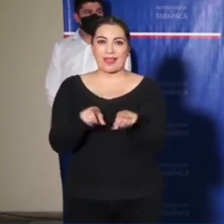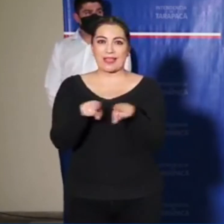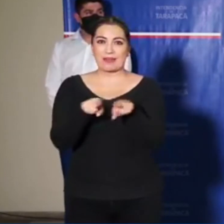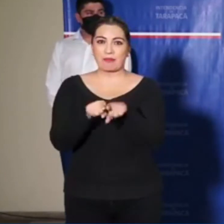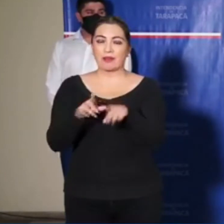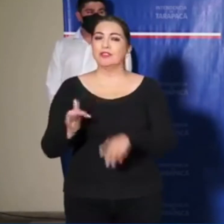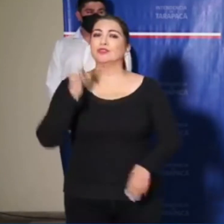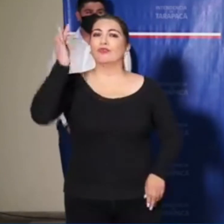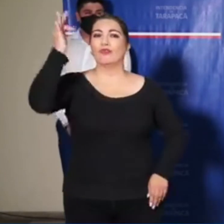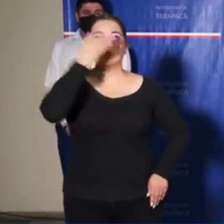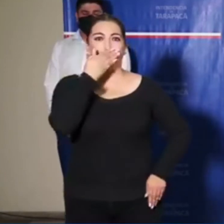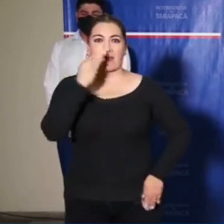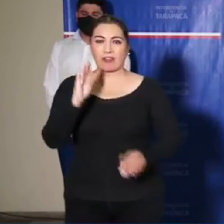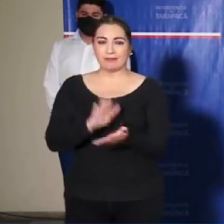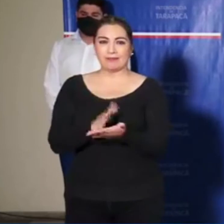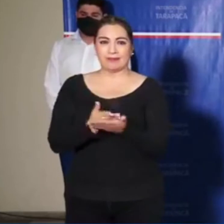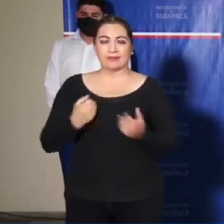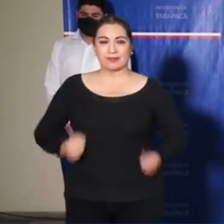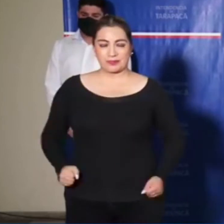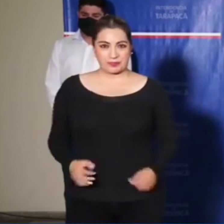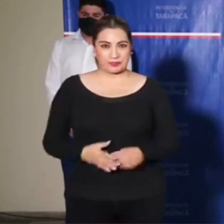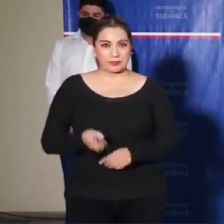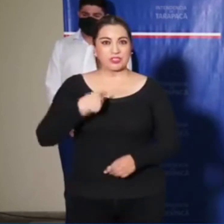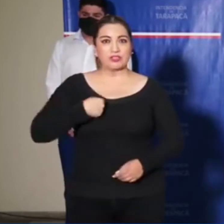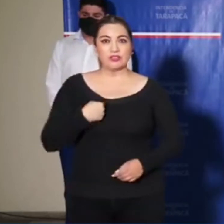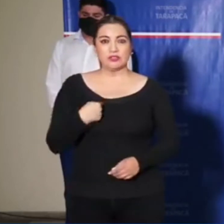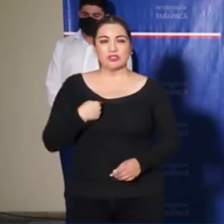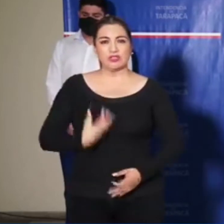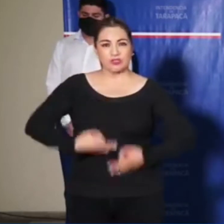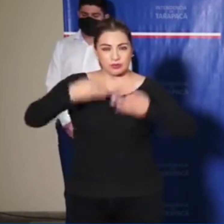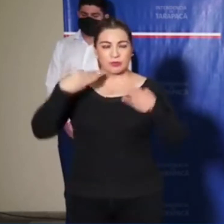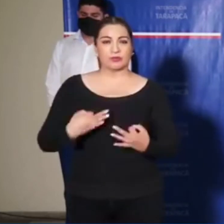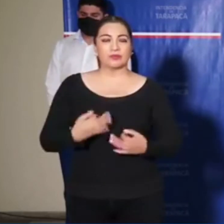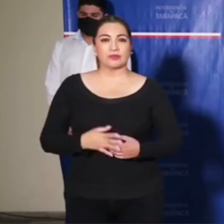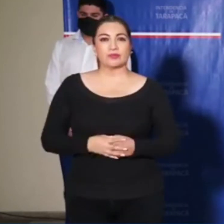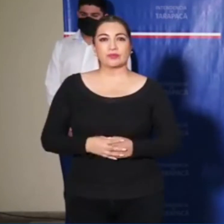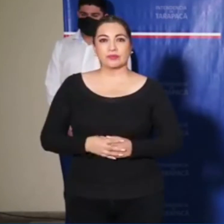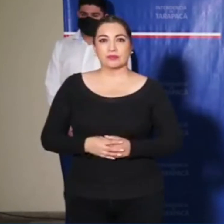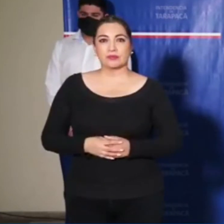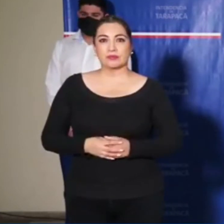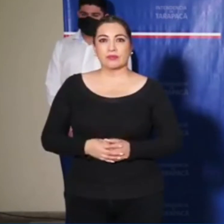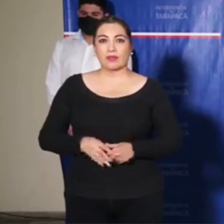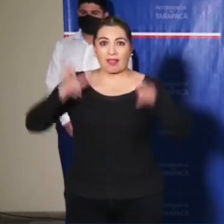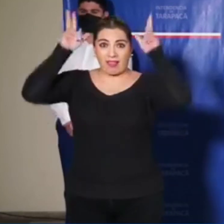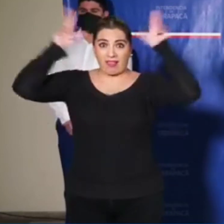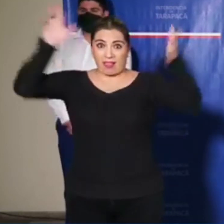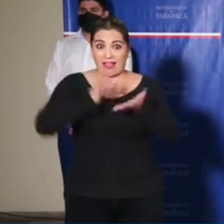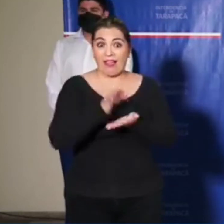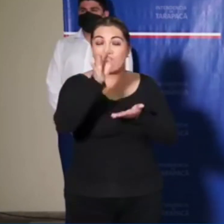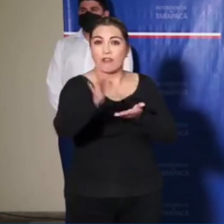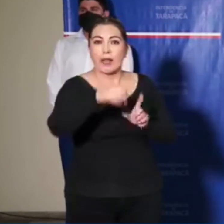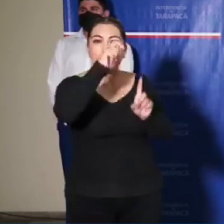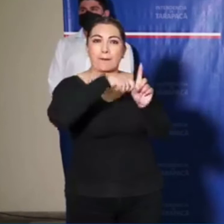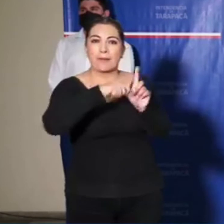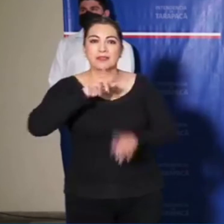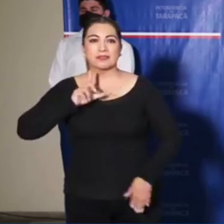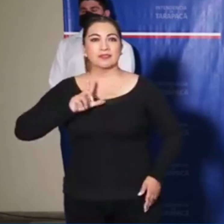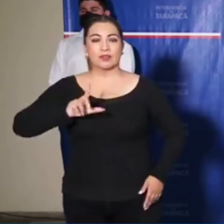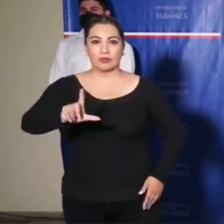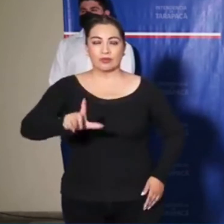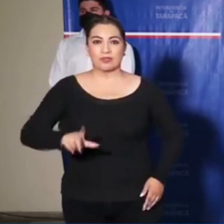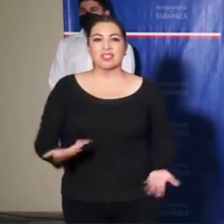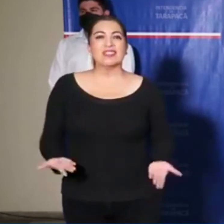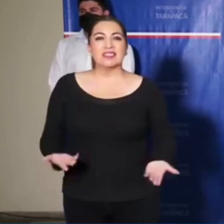un mañana mejor. Estoy cierto que el no subir hasta la Tirana en este mes de julio